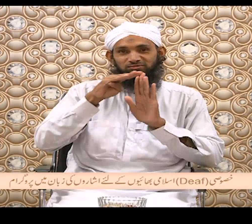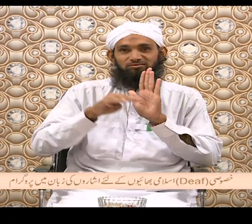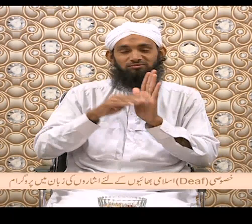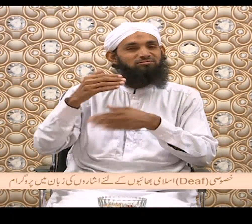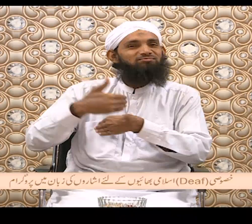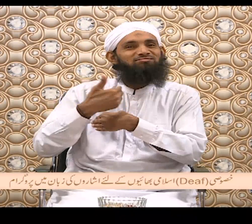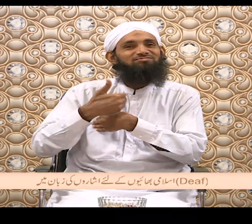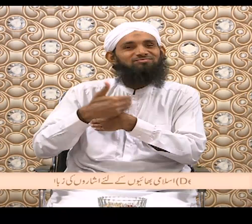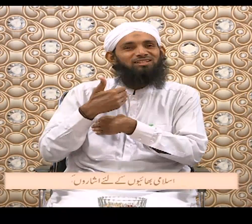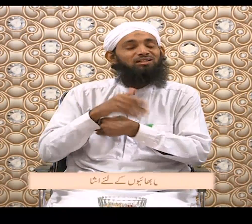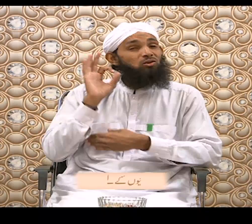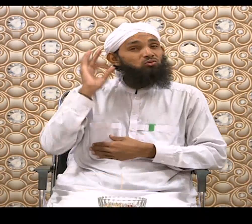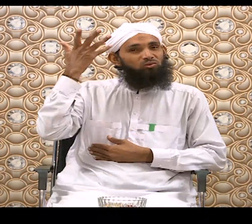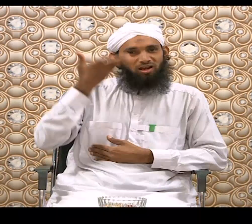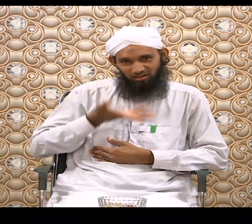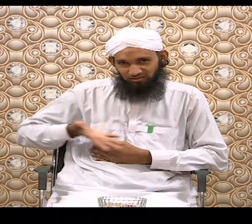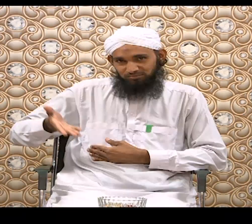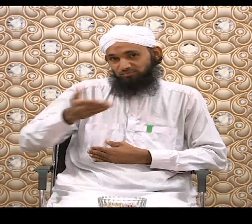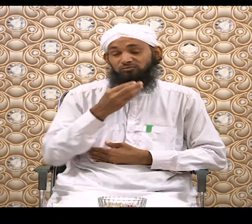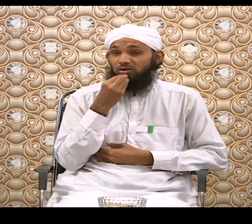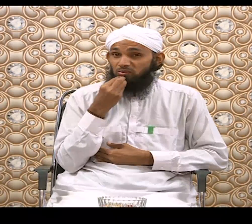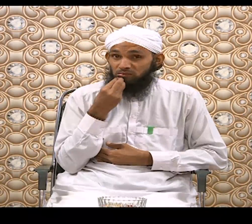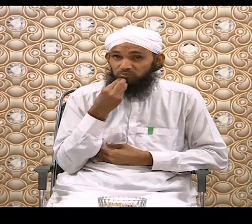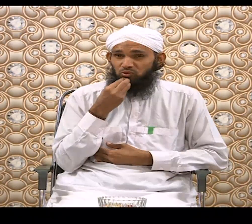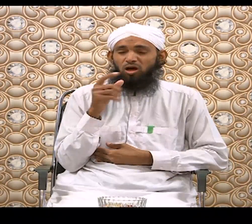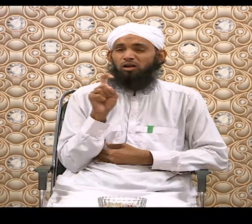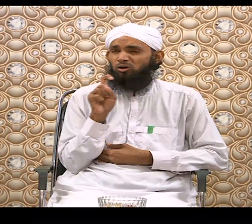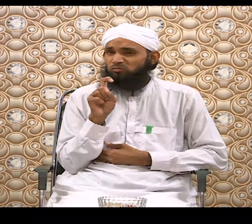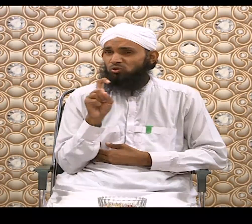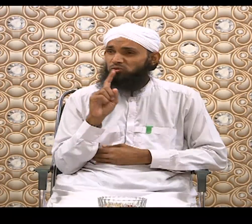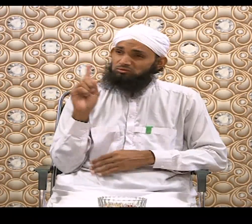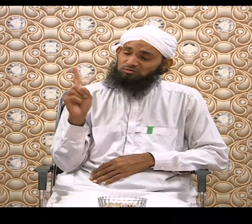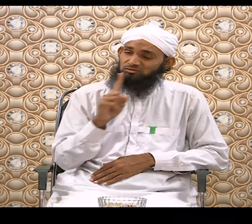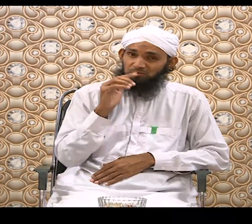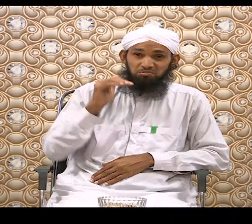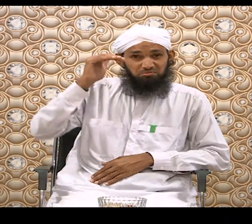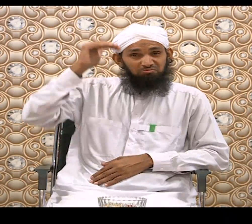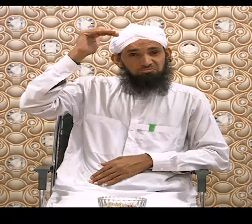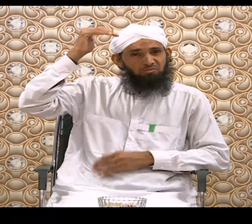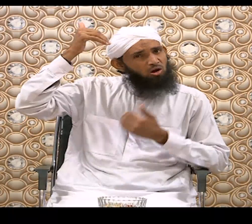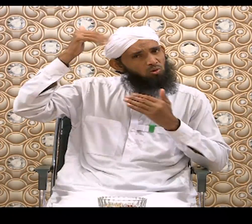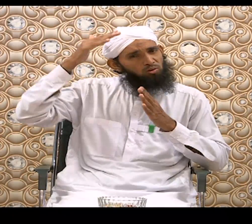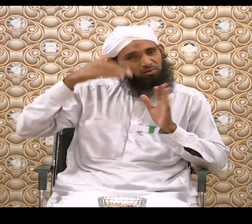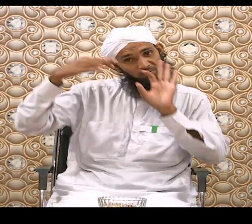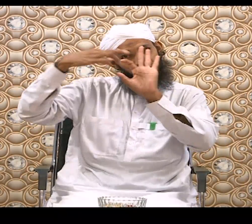انفرادیت اور خصوصیت ہے کہ وہ بڑھوں اور ضعیفوں کو بھی بلندیوں سے ہم کنار کرتا ہے